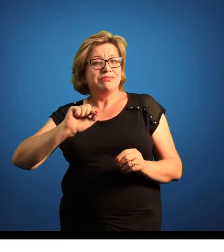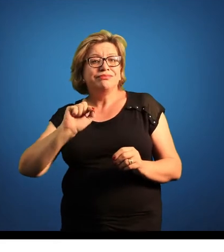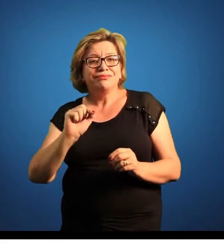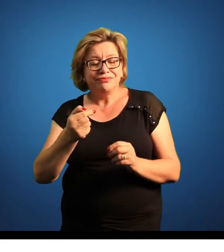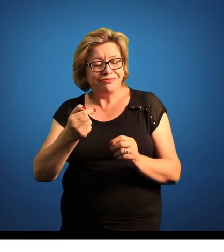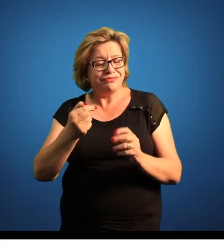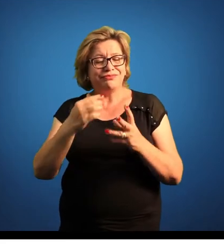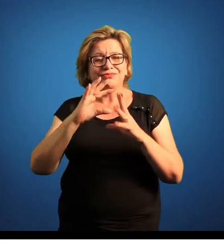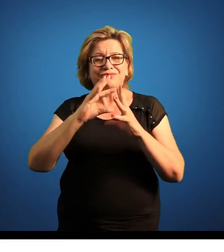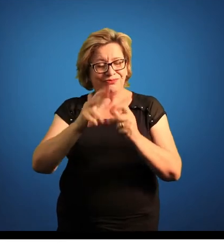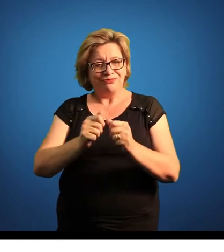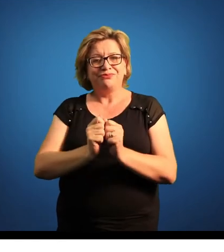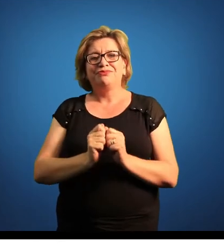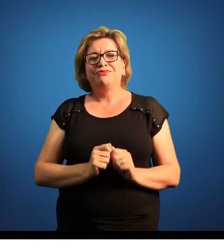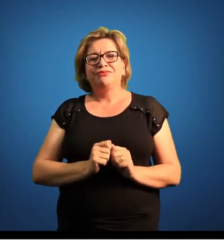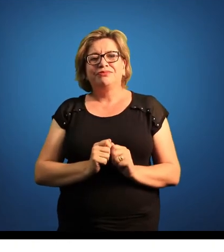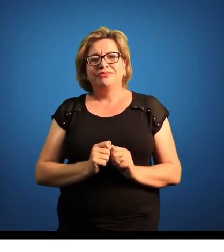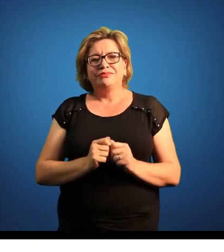10.000 no total.